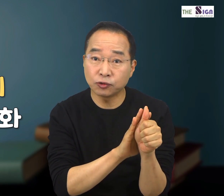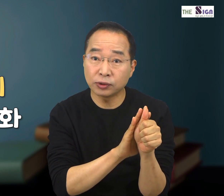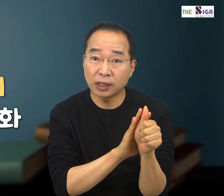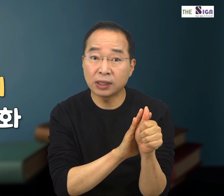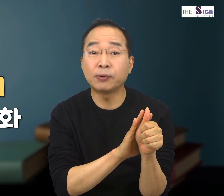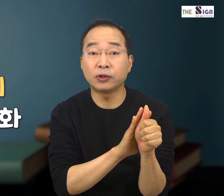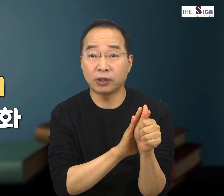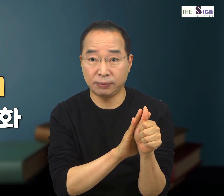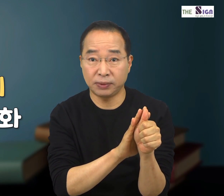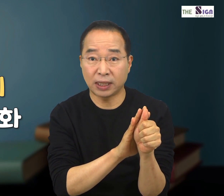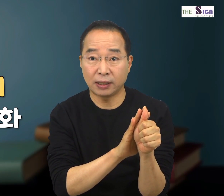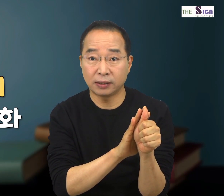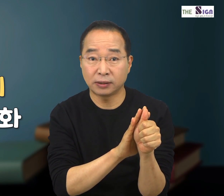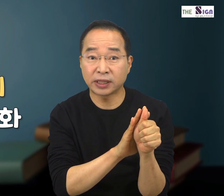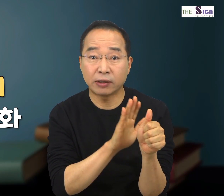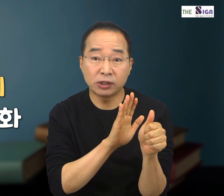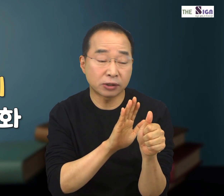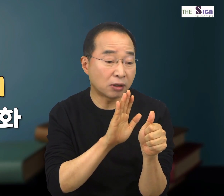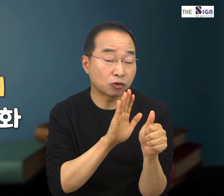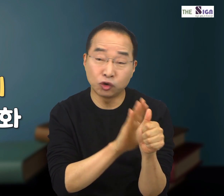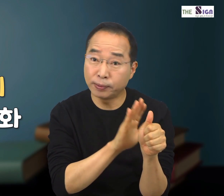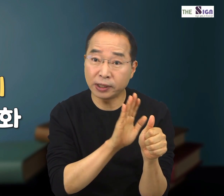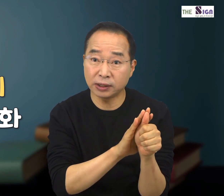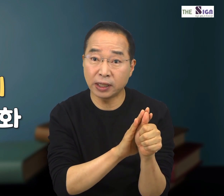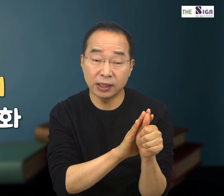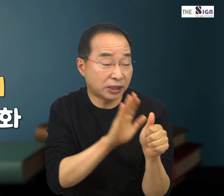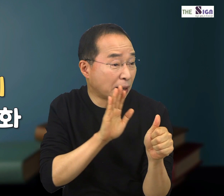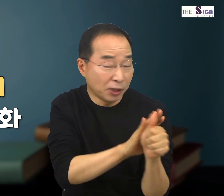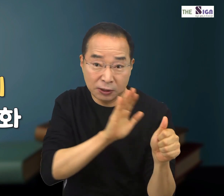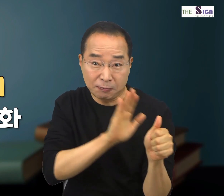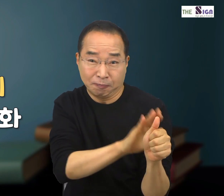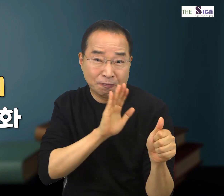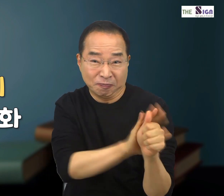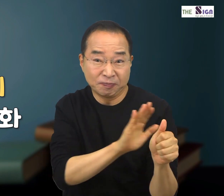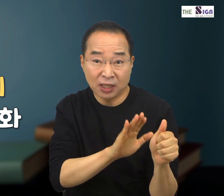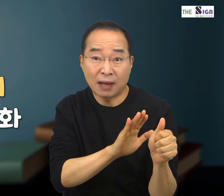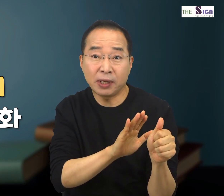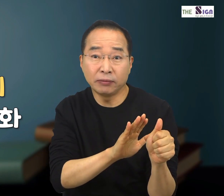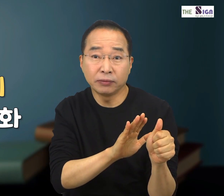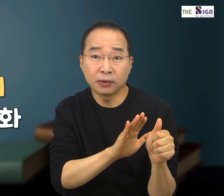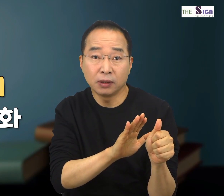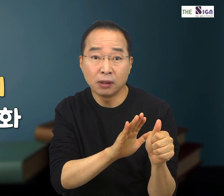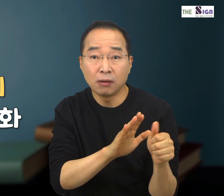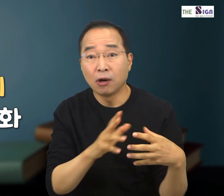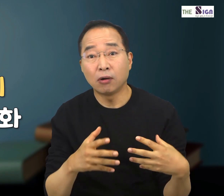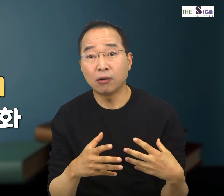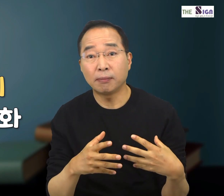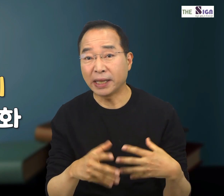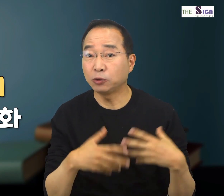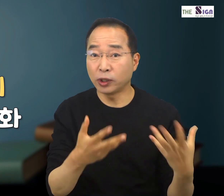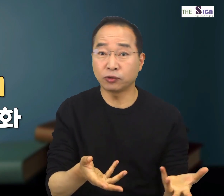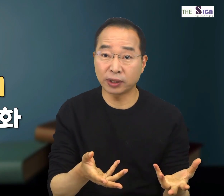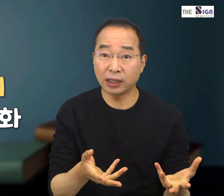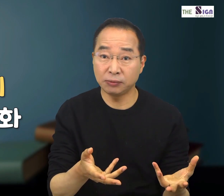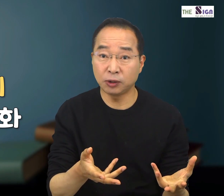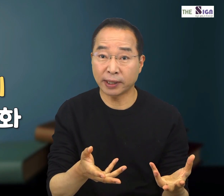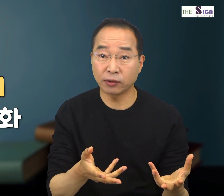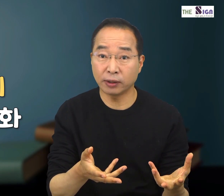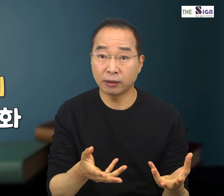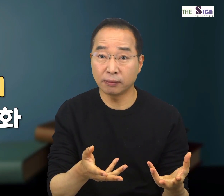게 기본형입니다. 자, 여기서 두 번인데 이게 세 번 치면 하면 많이 도와줬다는 의미로 바뀌어요. 네